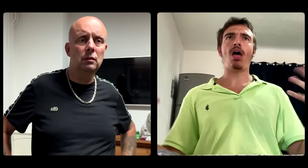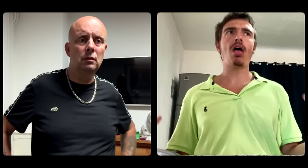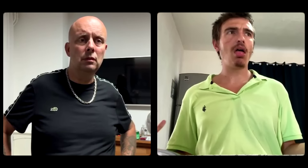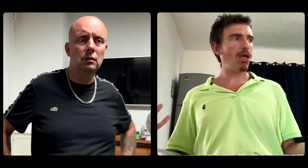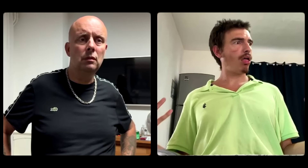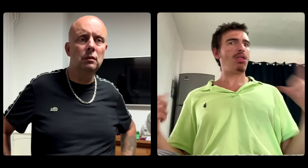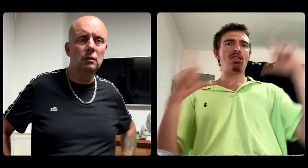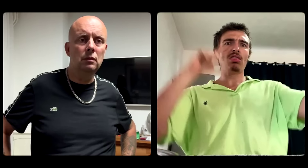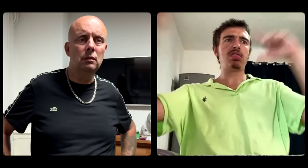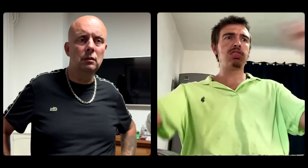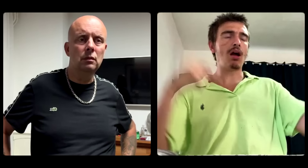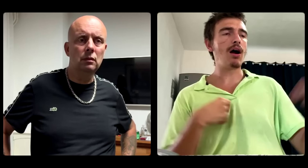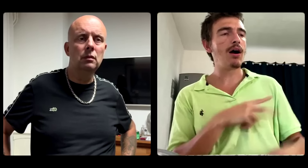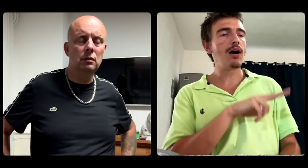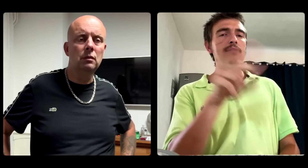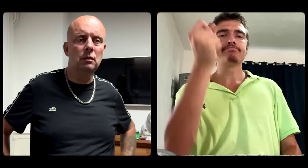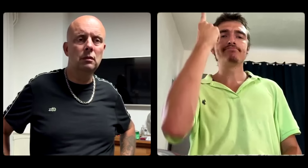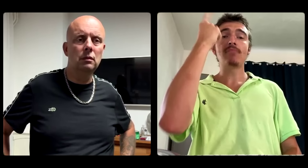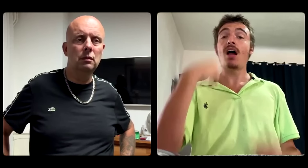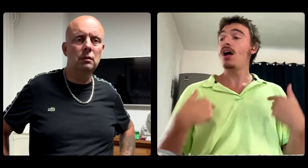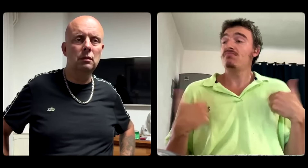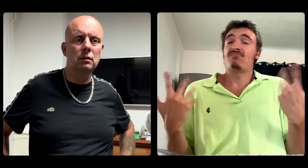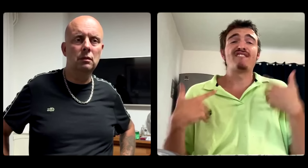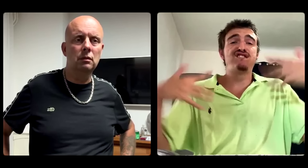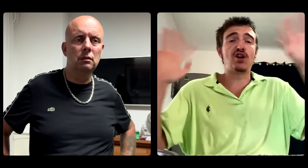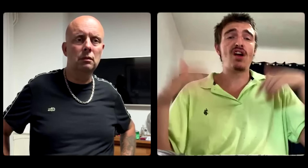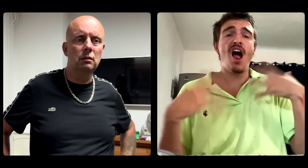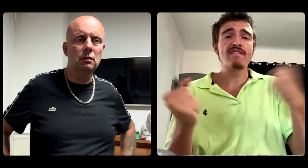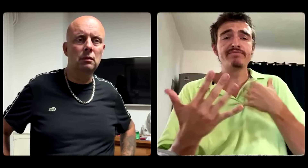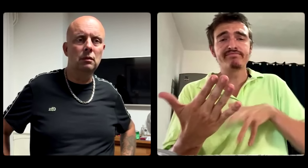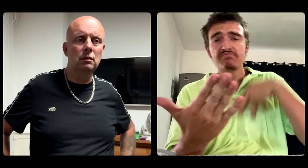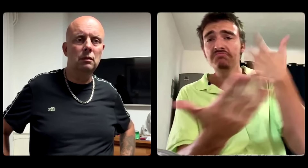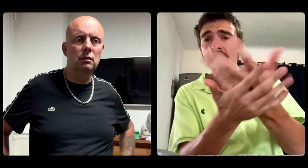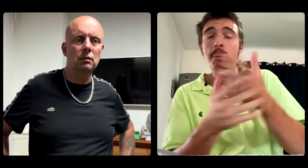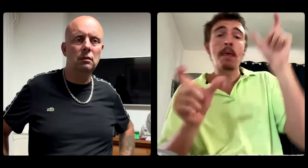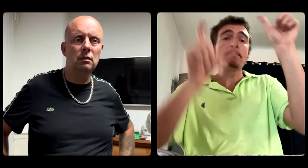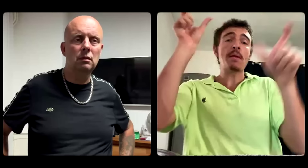Wacht, laat maar even één minuut stilte voor deze tijd.